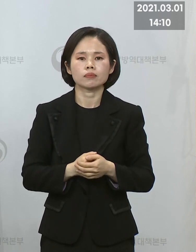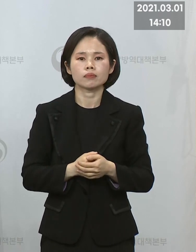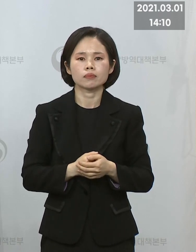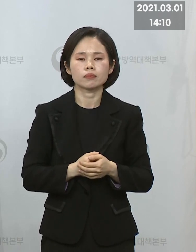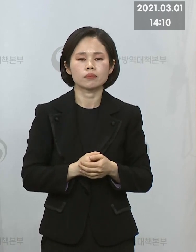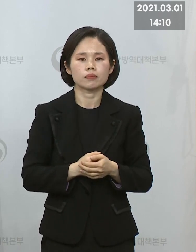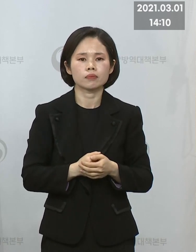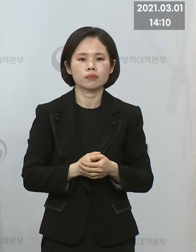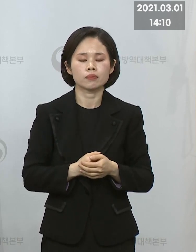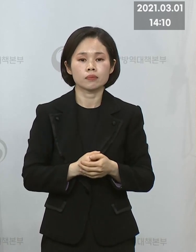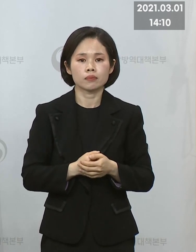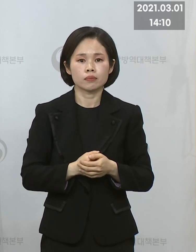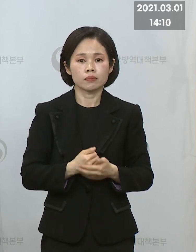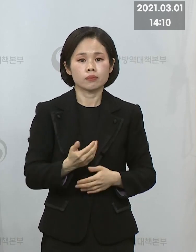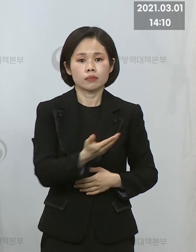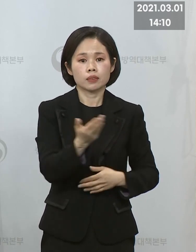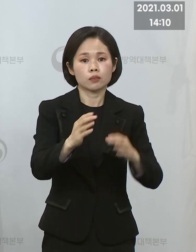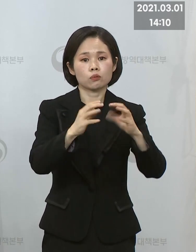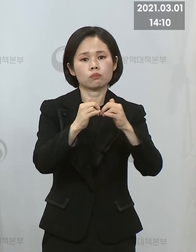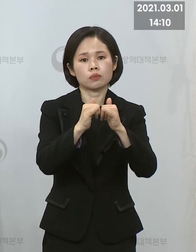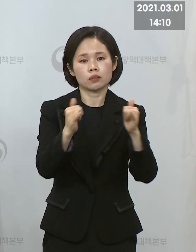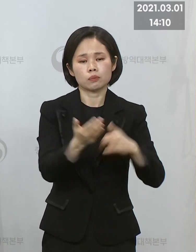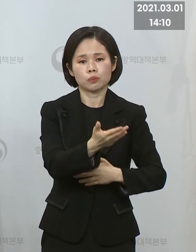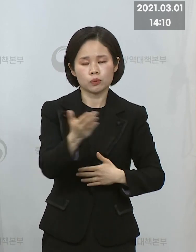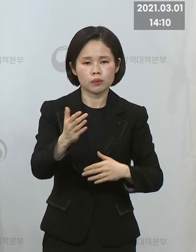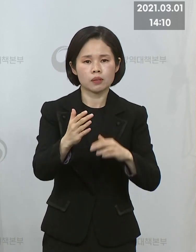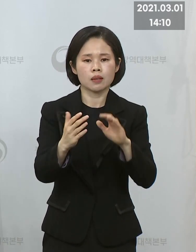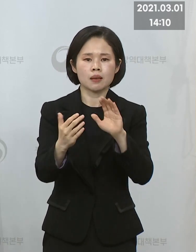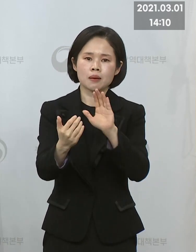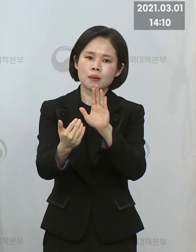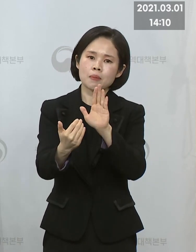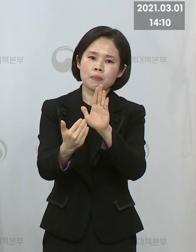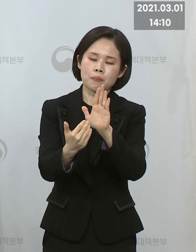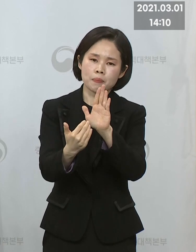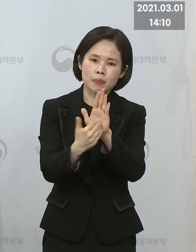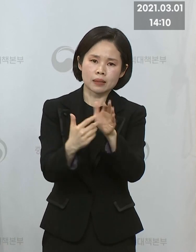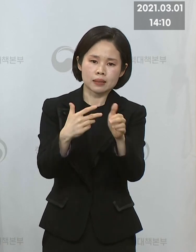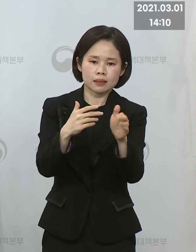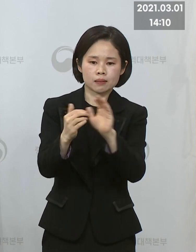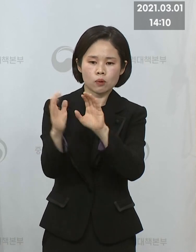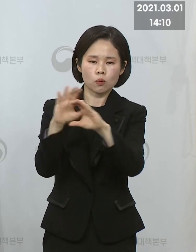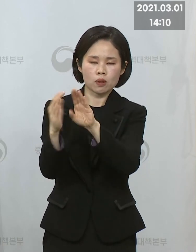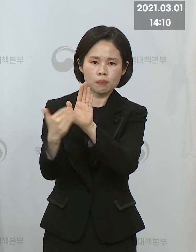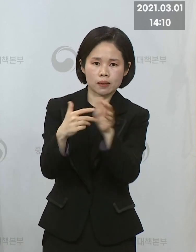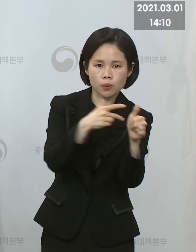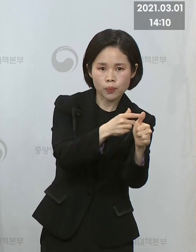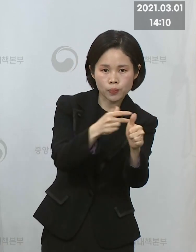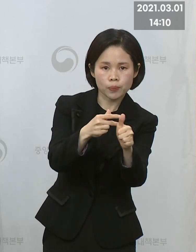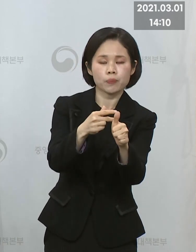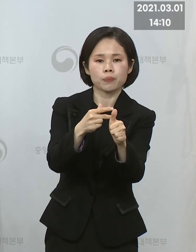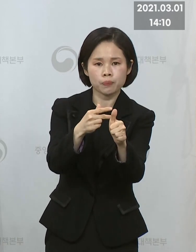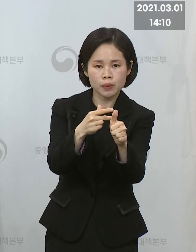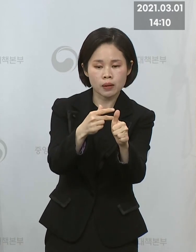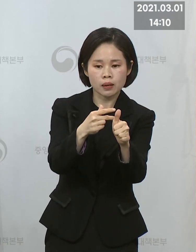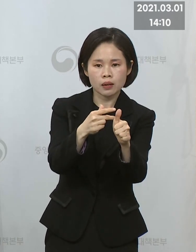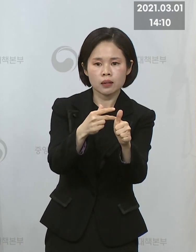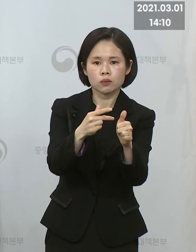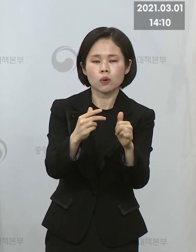중앙방역대책본부는 국민들께 백신 접종으로 집단 면역이 형성되기 전까지는 거리 두기와 방역수칙